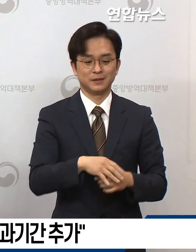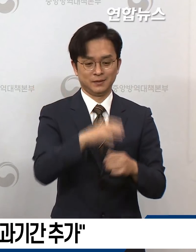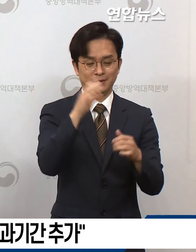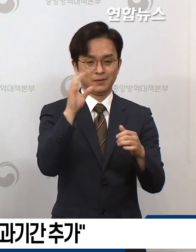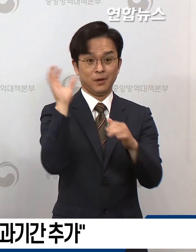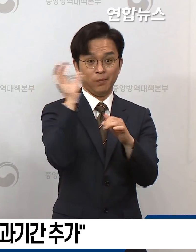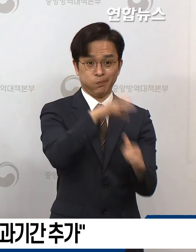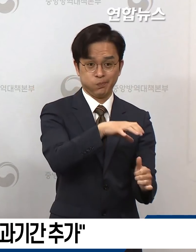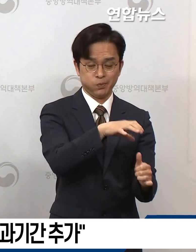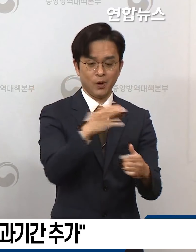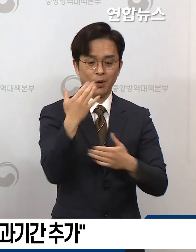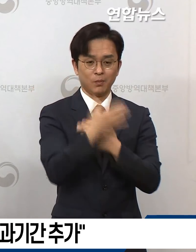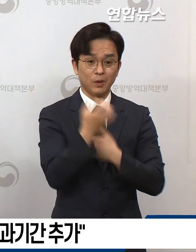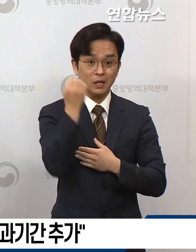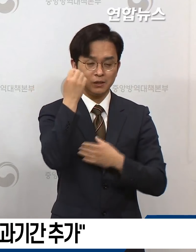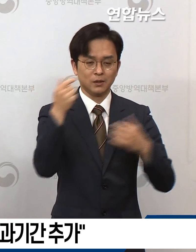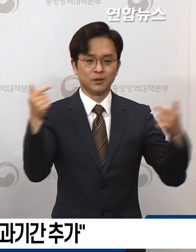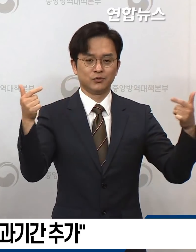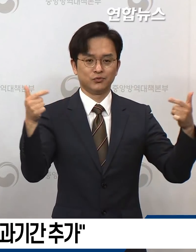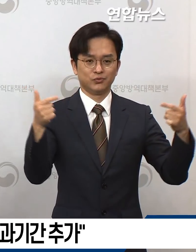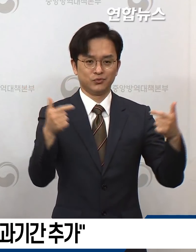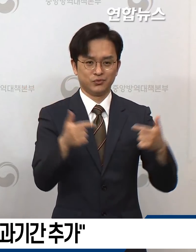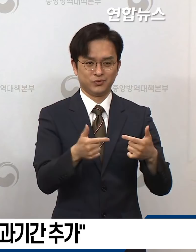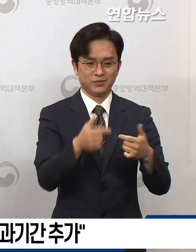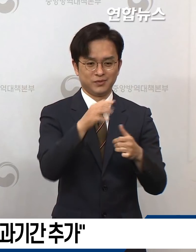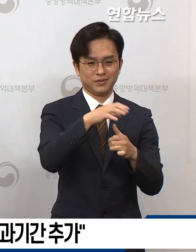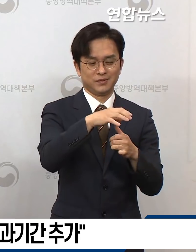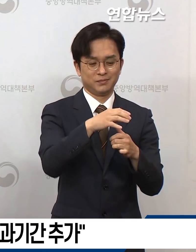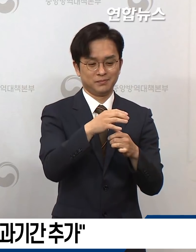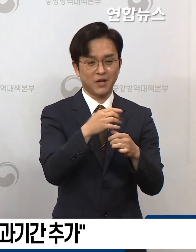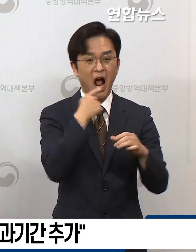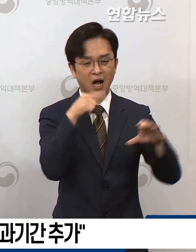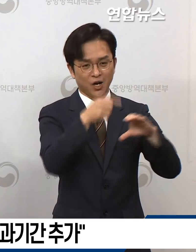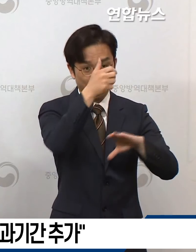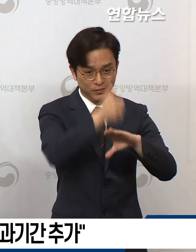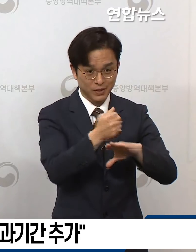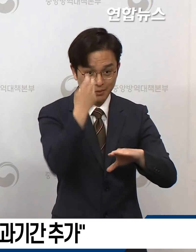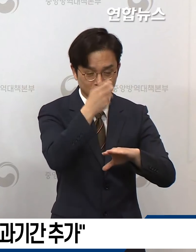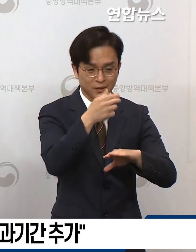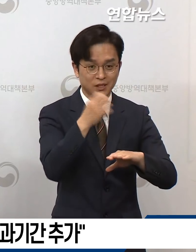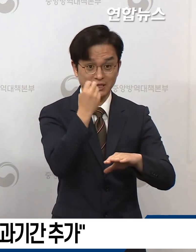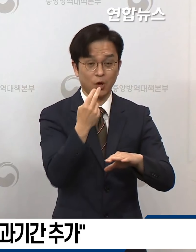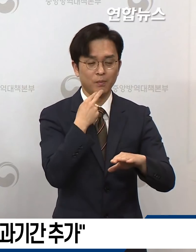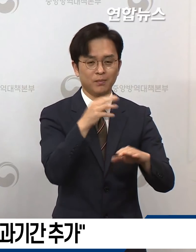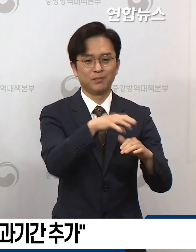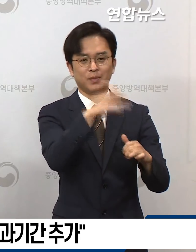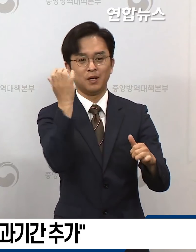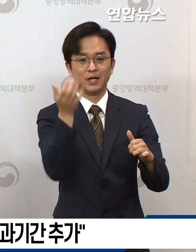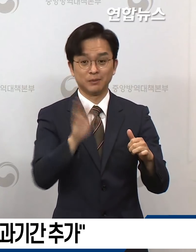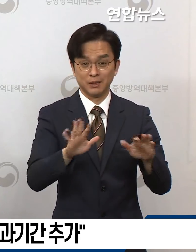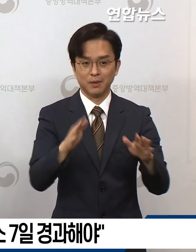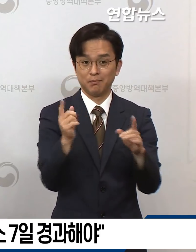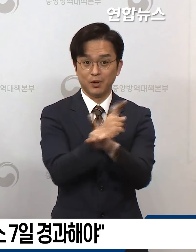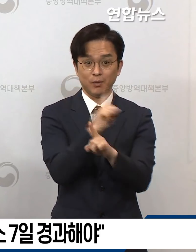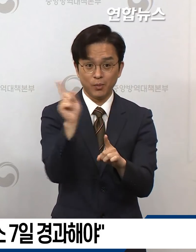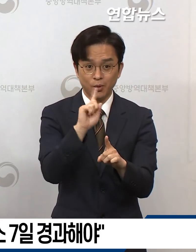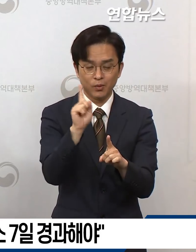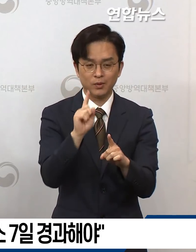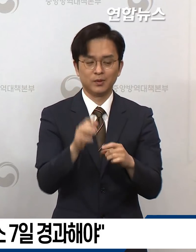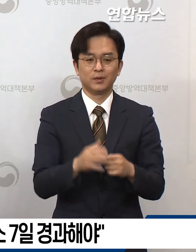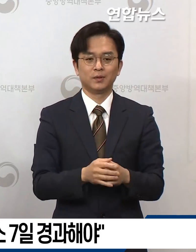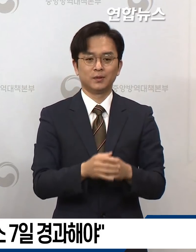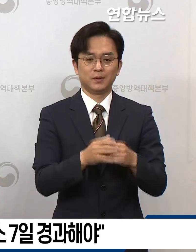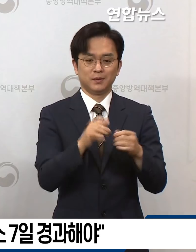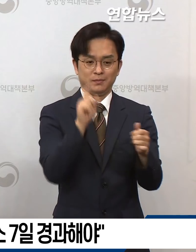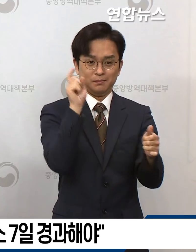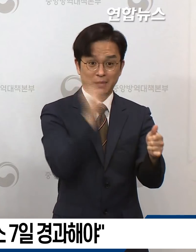호전이 되고 검사 기준이 충족되면 격리 해제하도록 하였으나 변경된 지침에서는 최소한